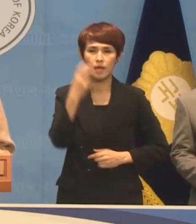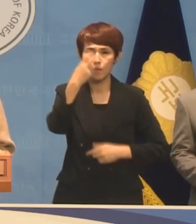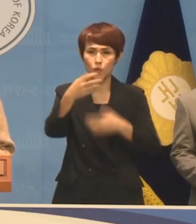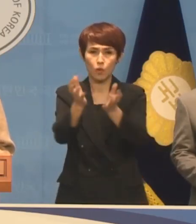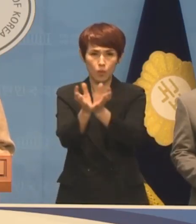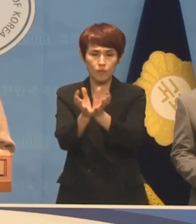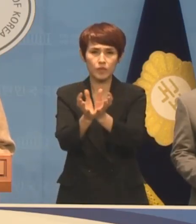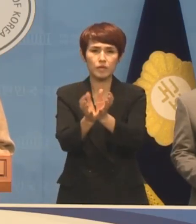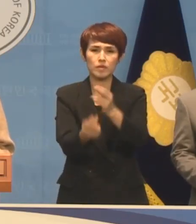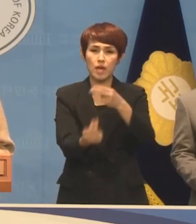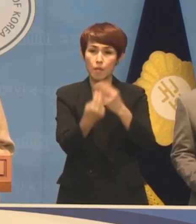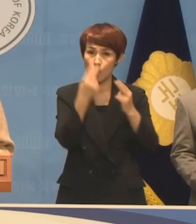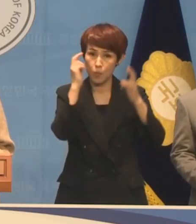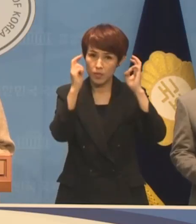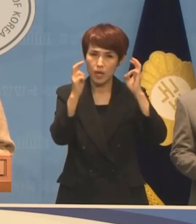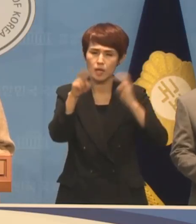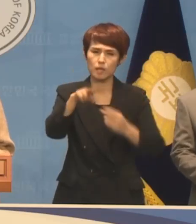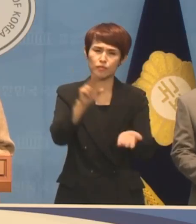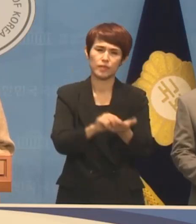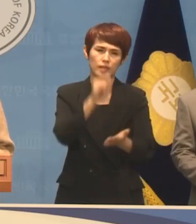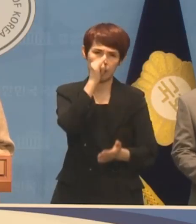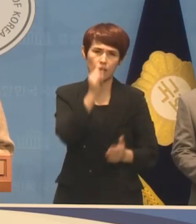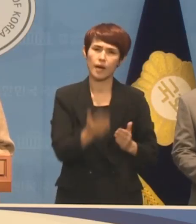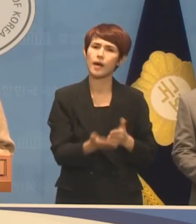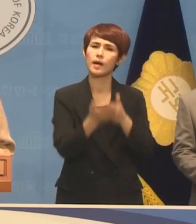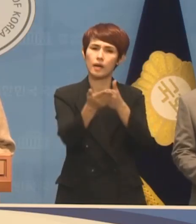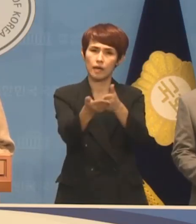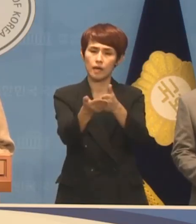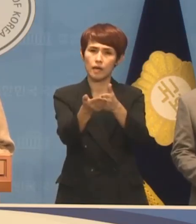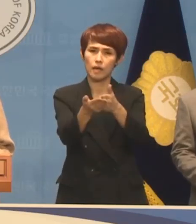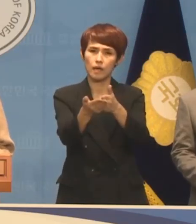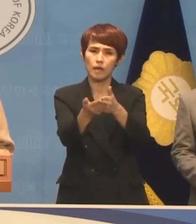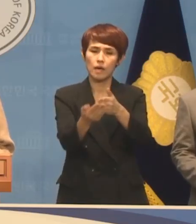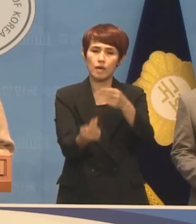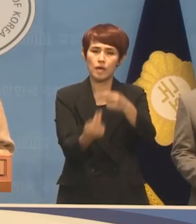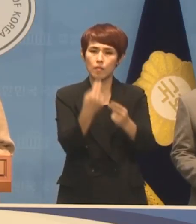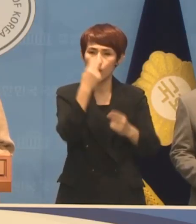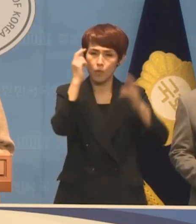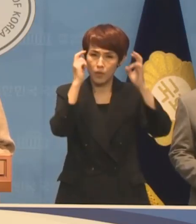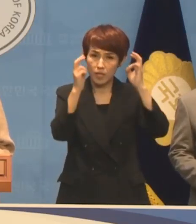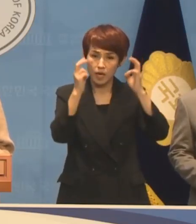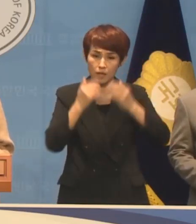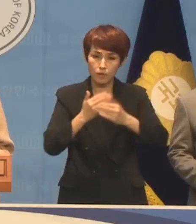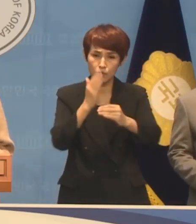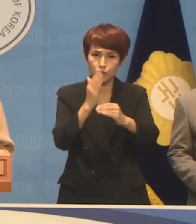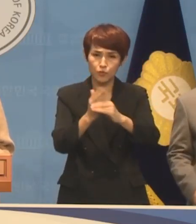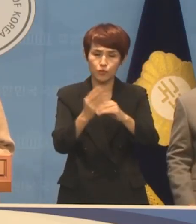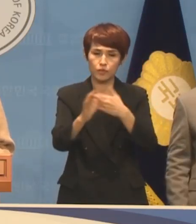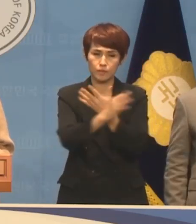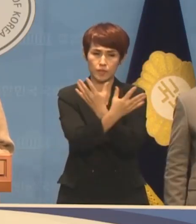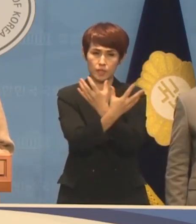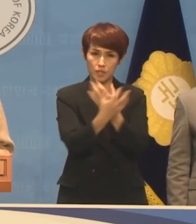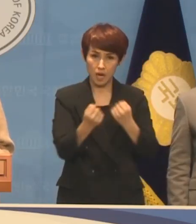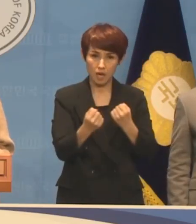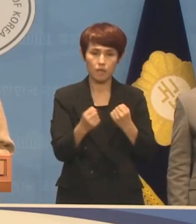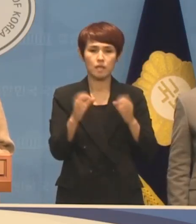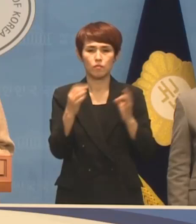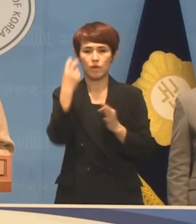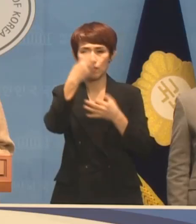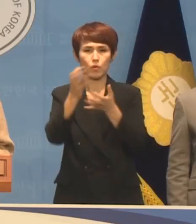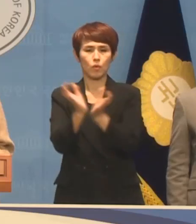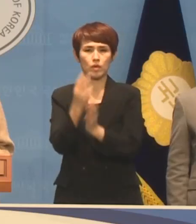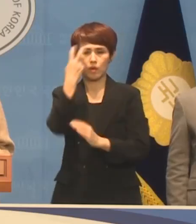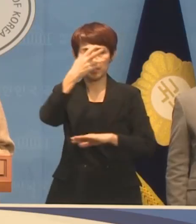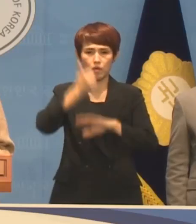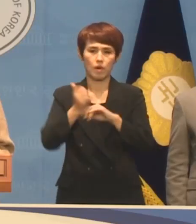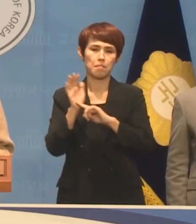감독원과 예보에 해당 문제를 구체적으로 지적했고 예금보험공사가 진행 중인 수의계약은 감독원의 검사 결과